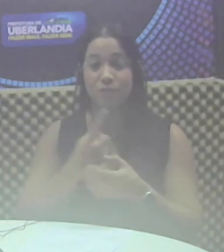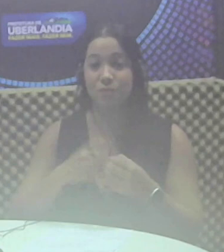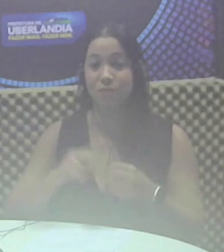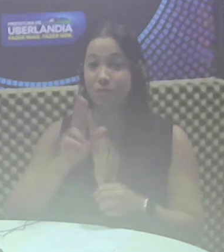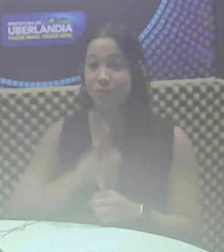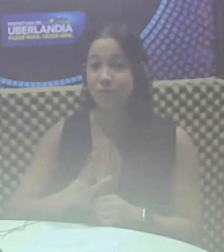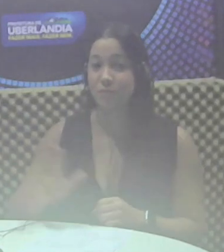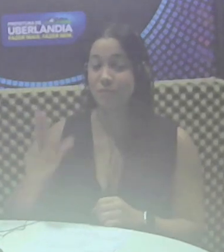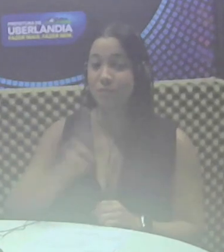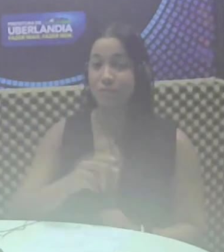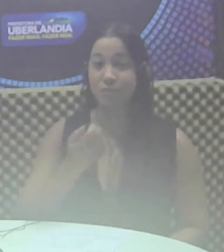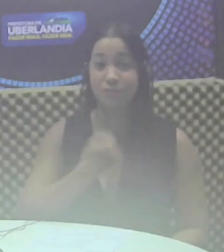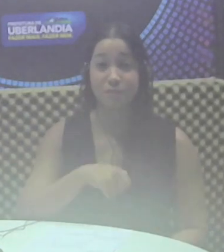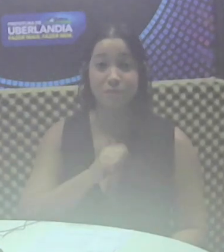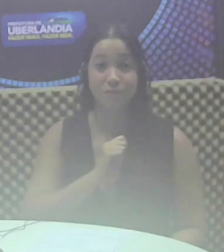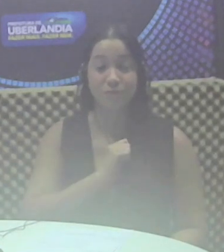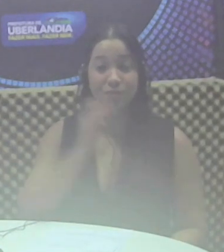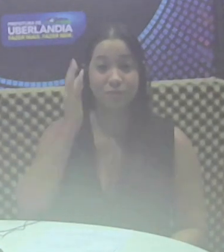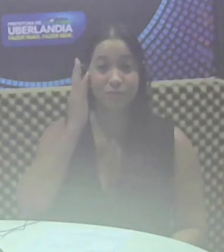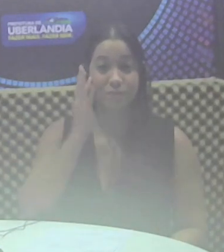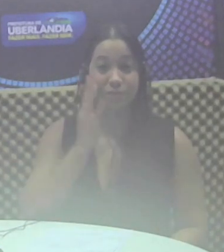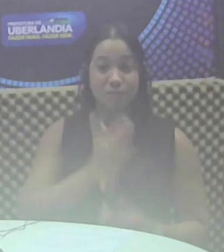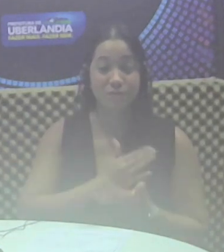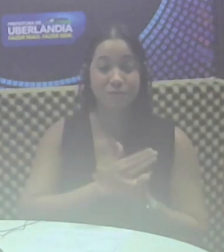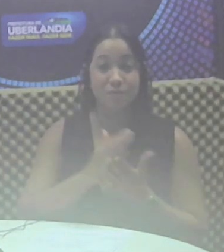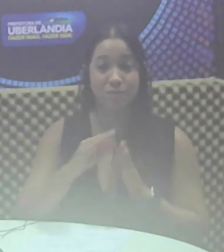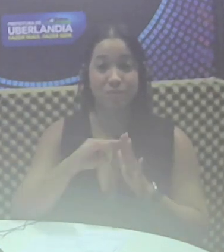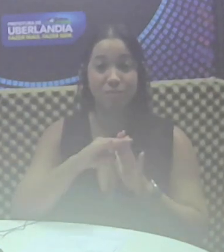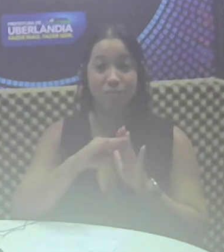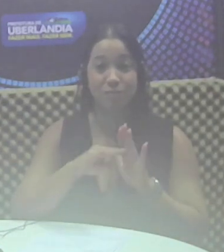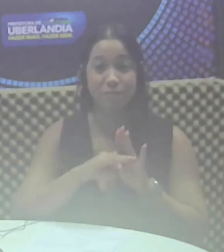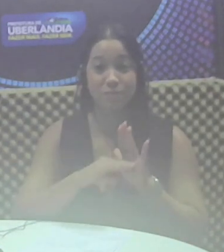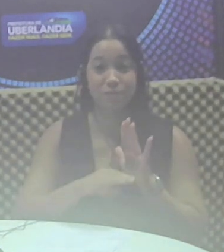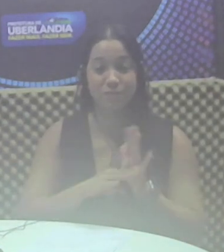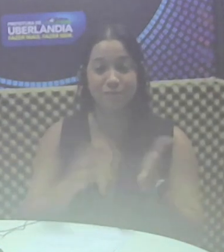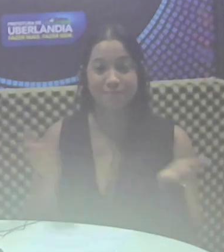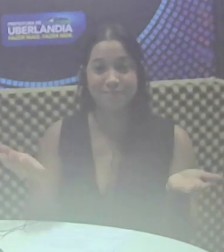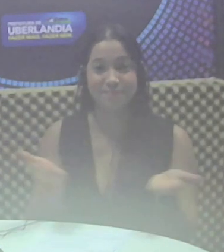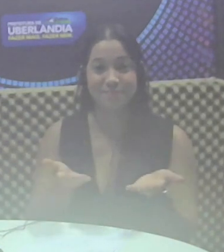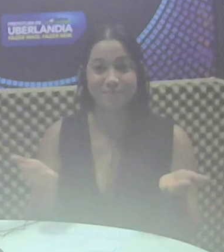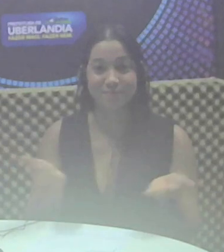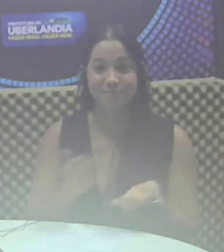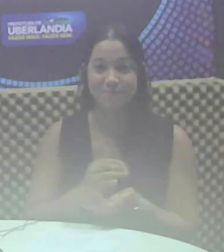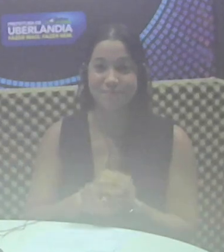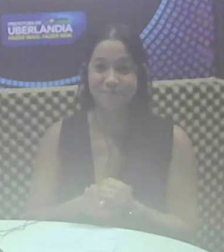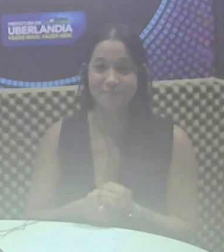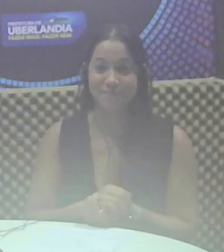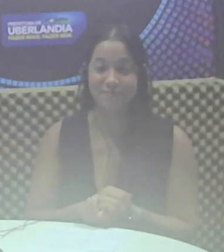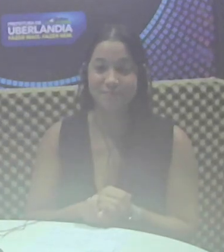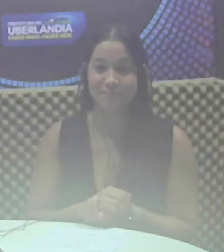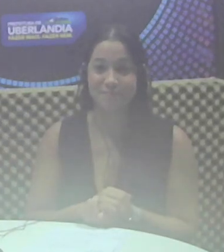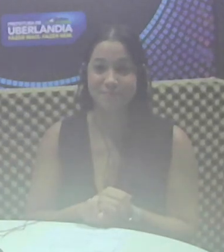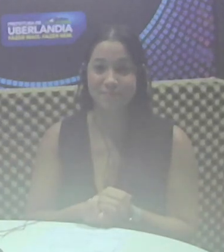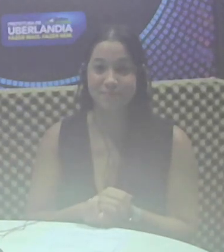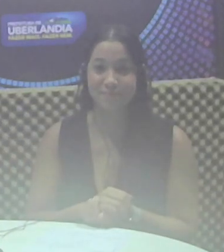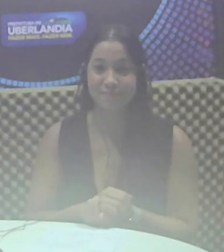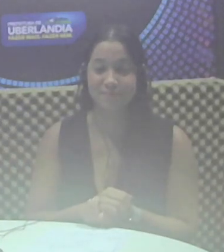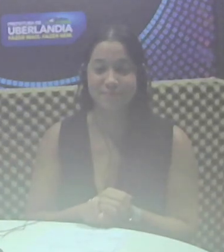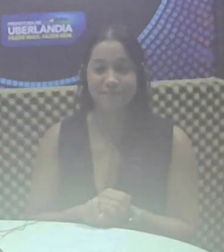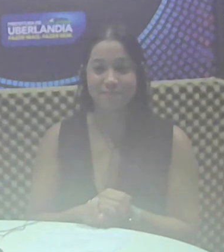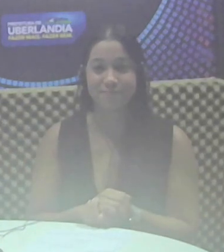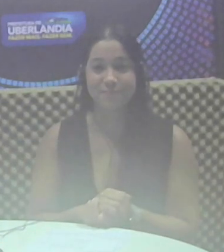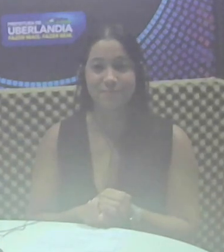fato acontece em Uberlândia. Eu sou o Fernando Cássio e começamos com os destaques da edição de hoje.